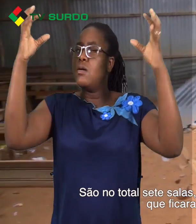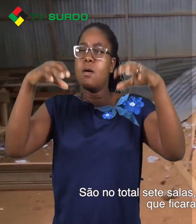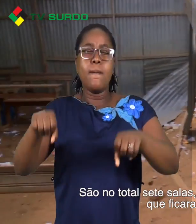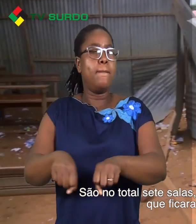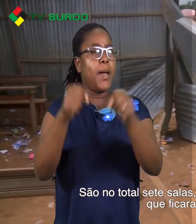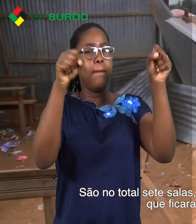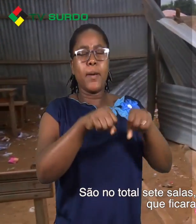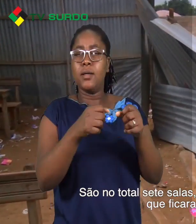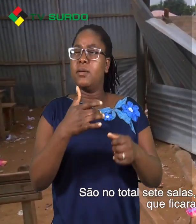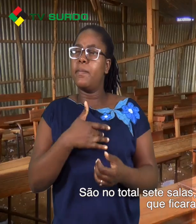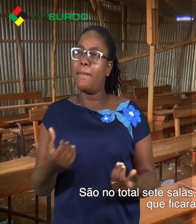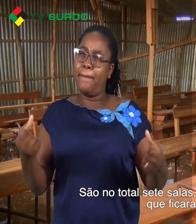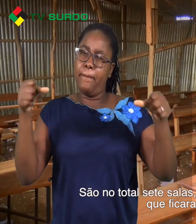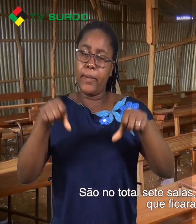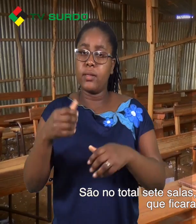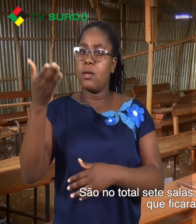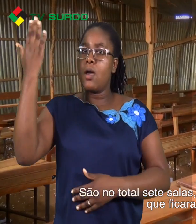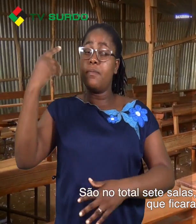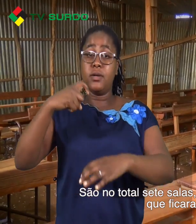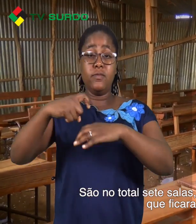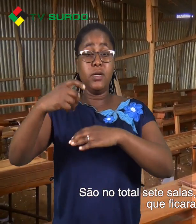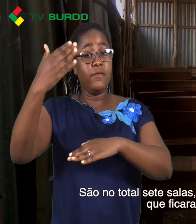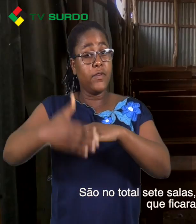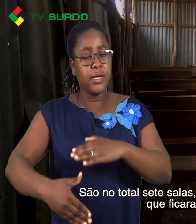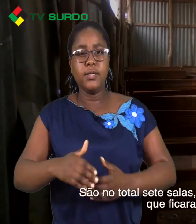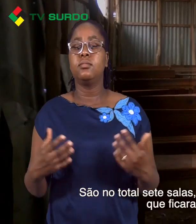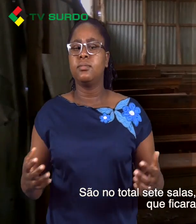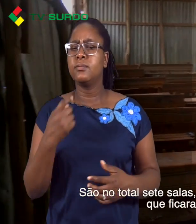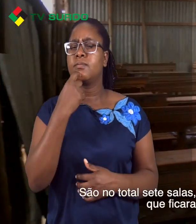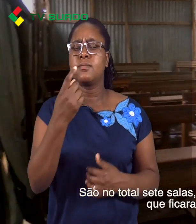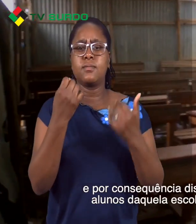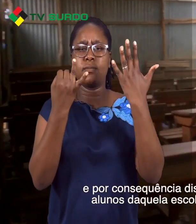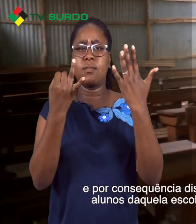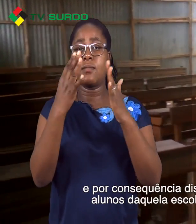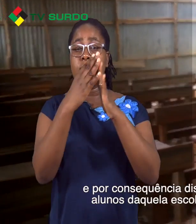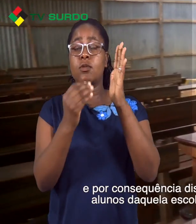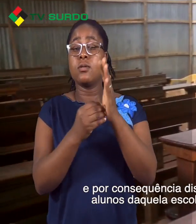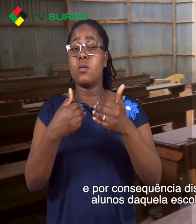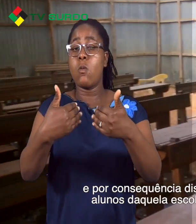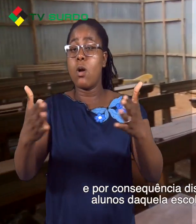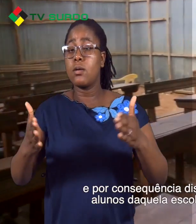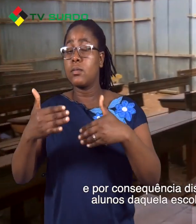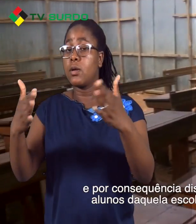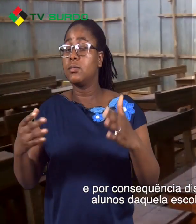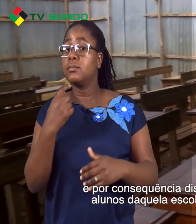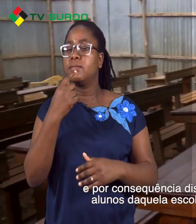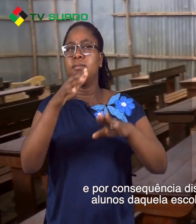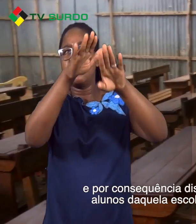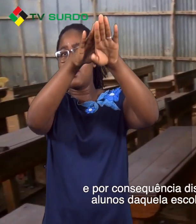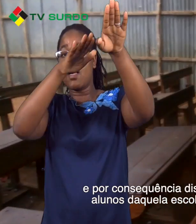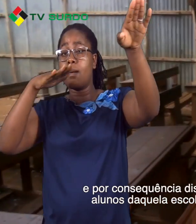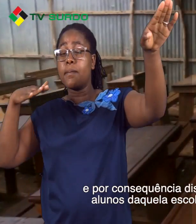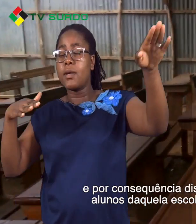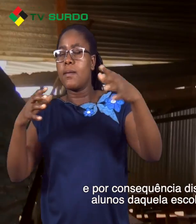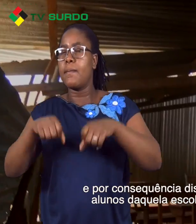São no total 7 salas feitas de madeirazinho que ficaram sem teto e por consequência disso, mais de 500